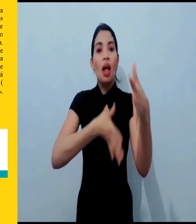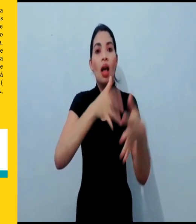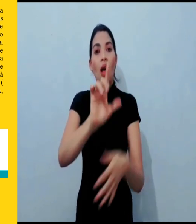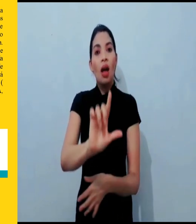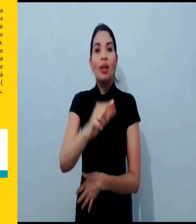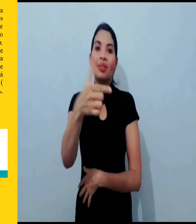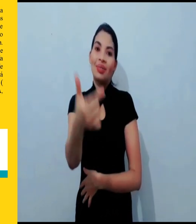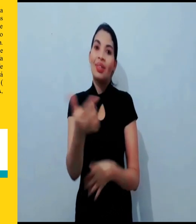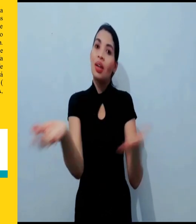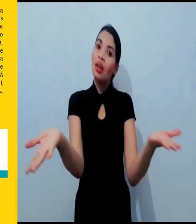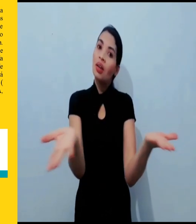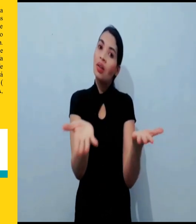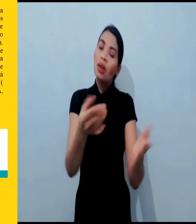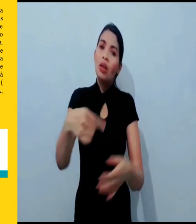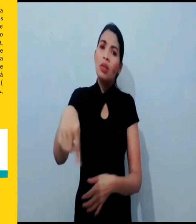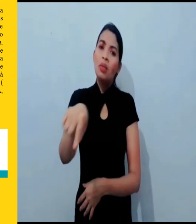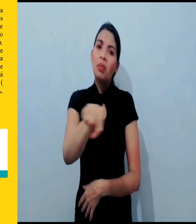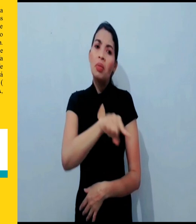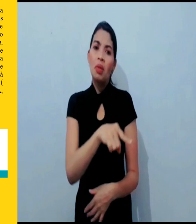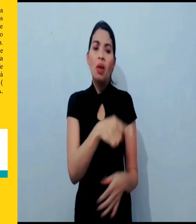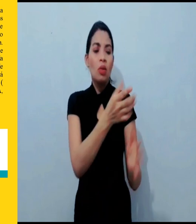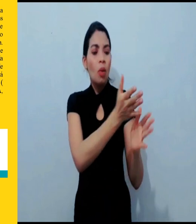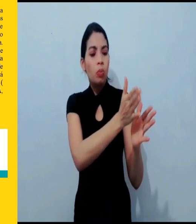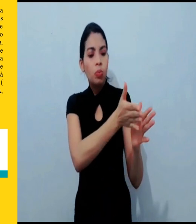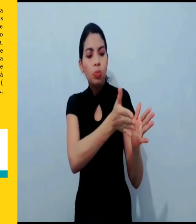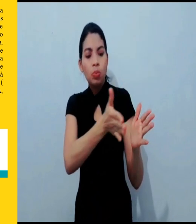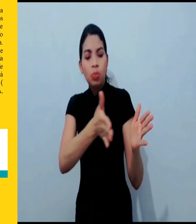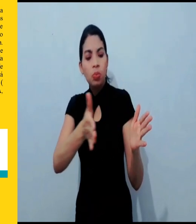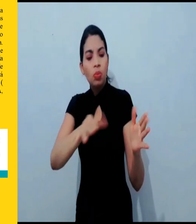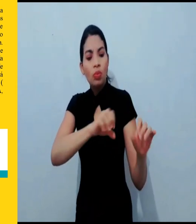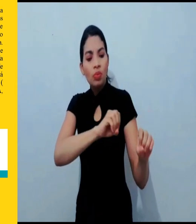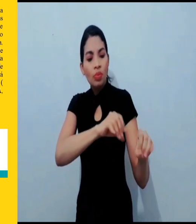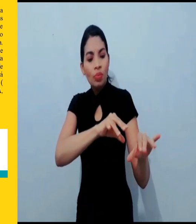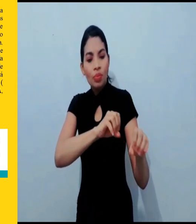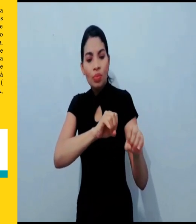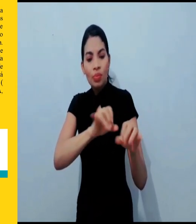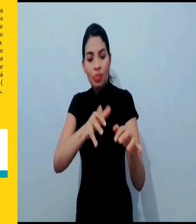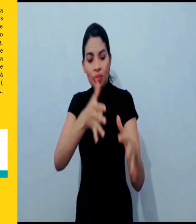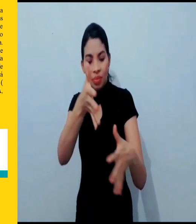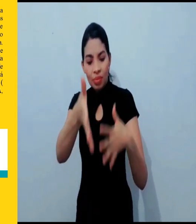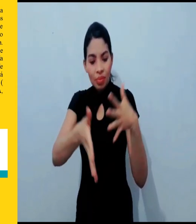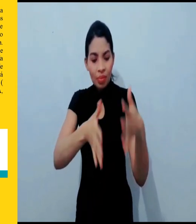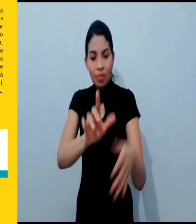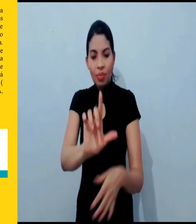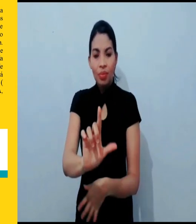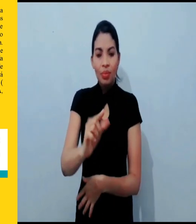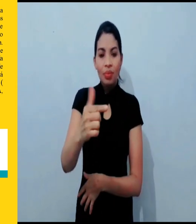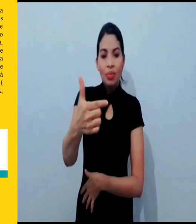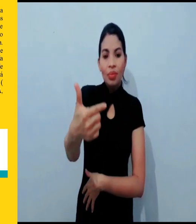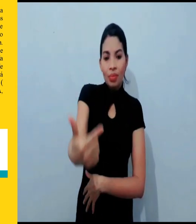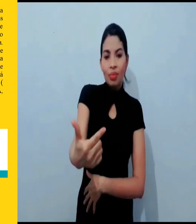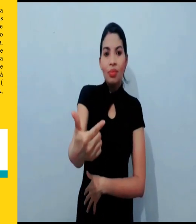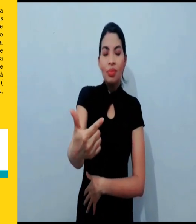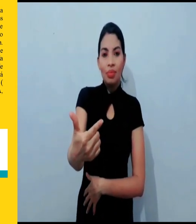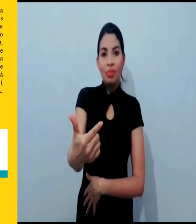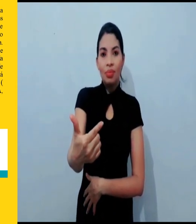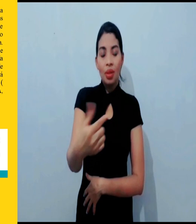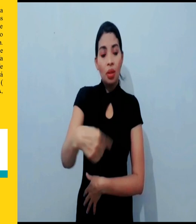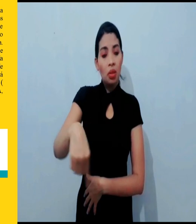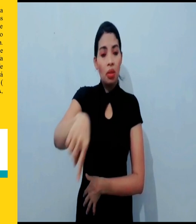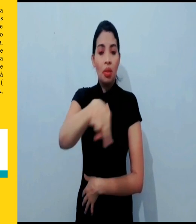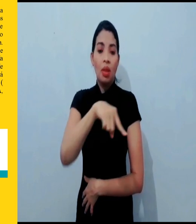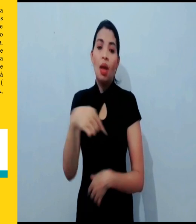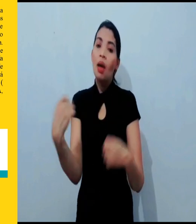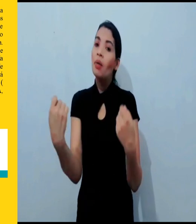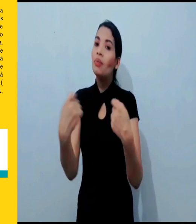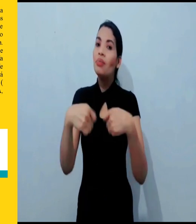Para entender como ocorre o processo de ensino e aprendizagem da Libras como L2, é preciso